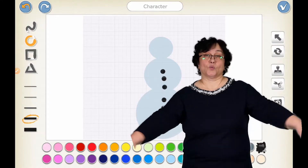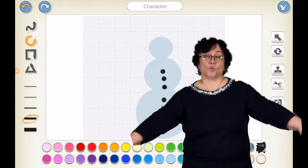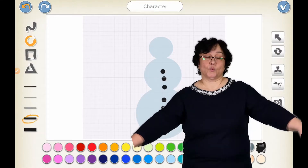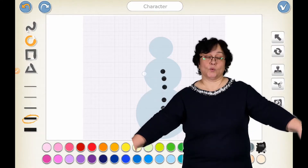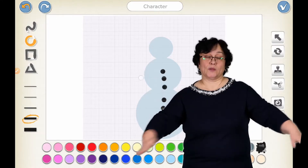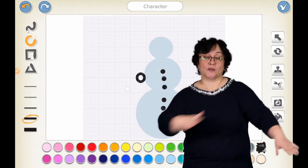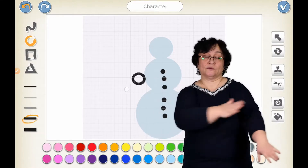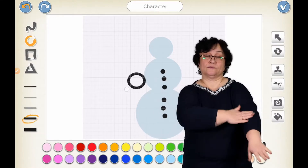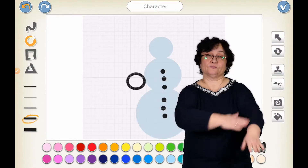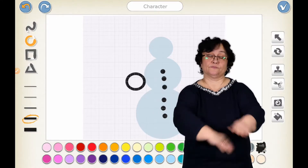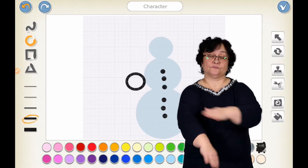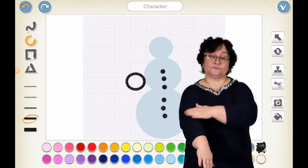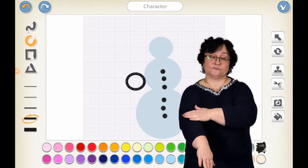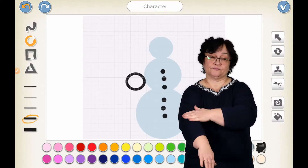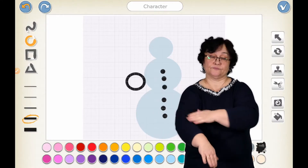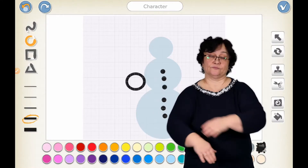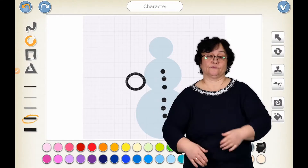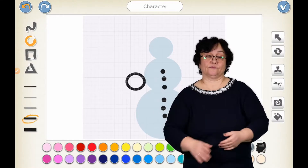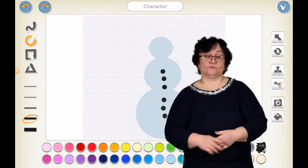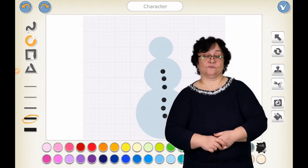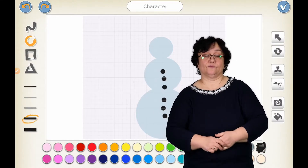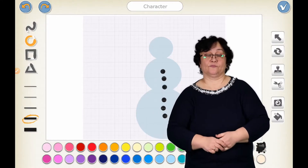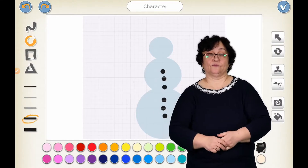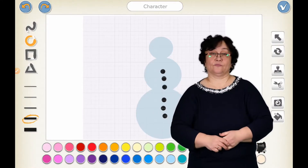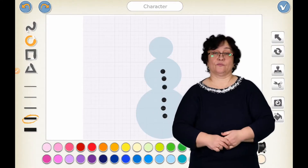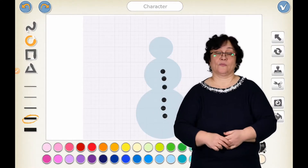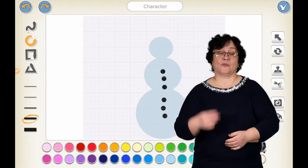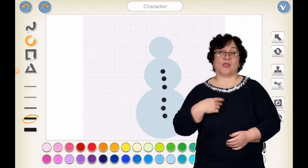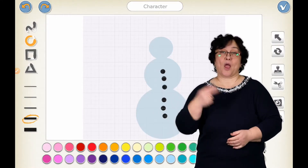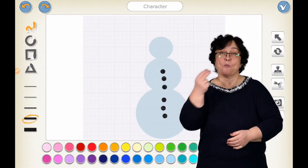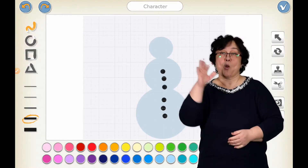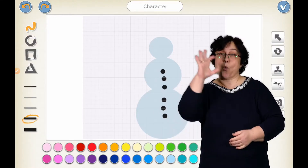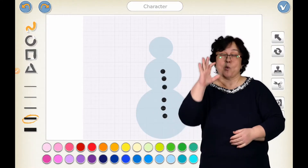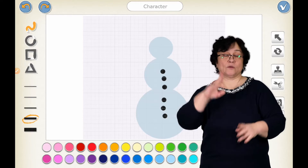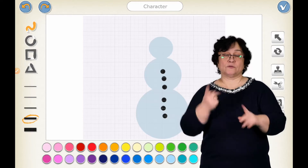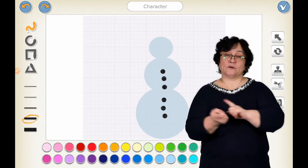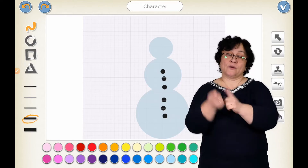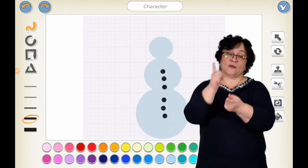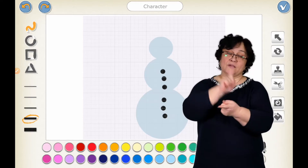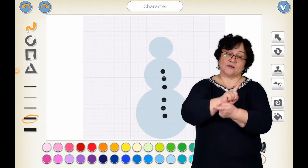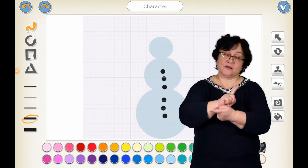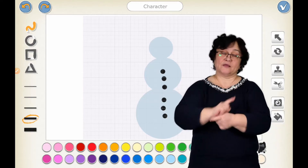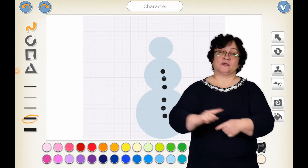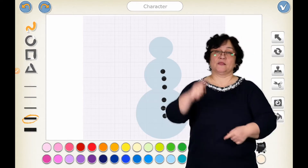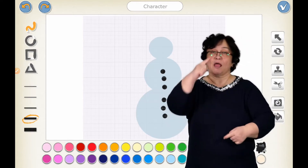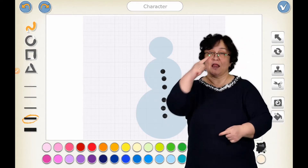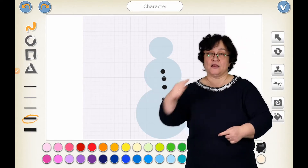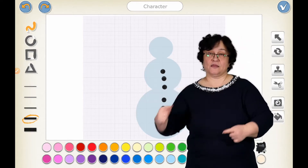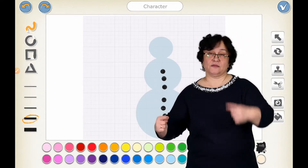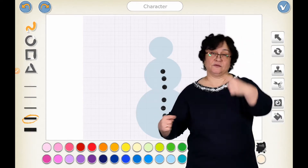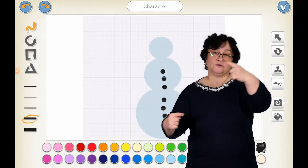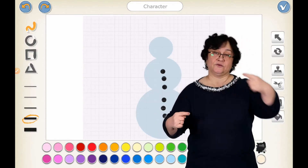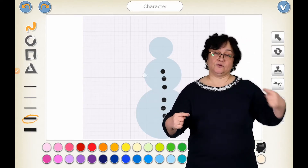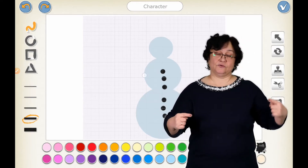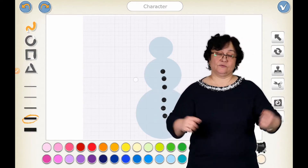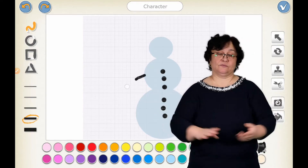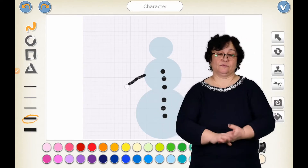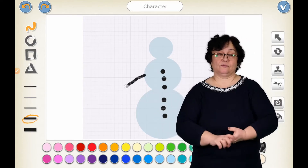Руки. Ой, я малюю колами. Треба перемкнути на лінію.